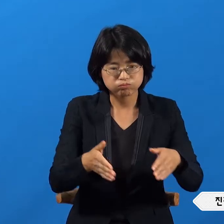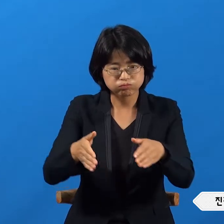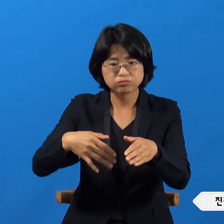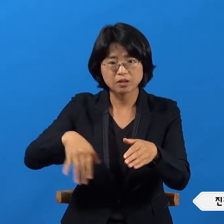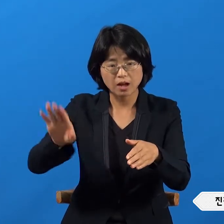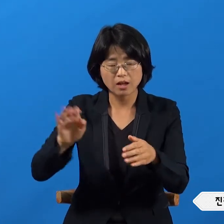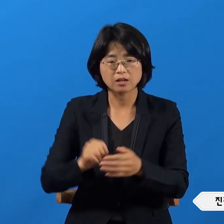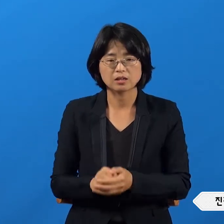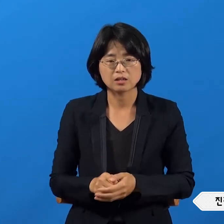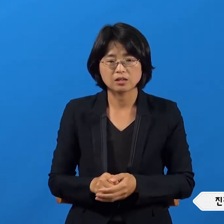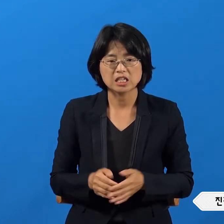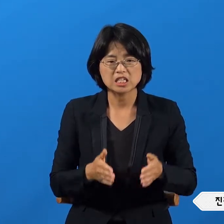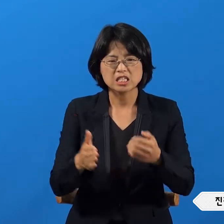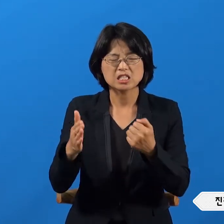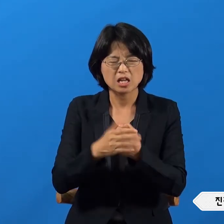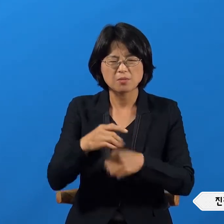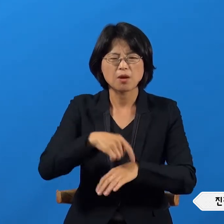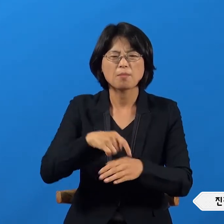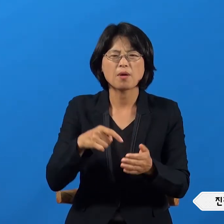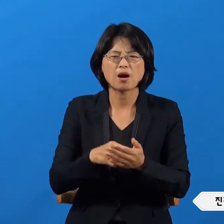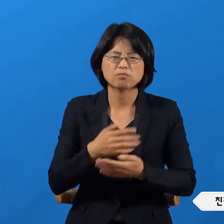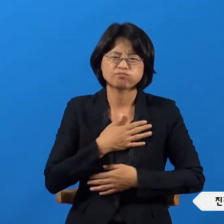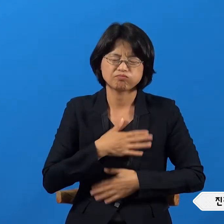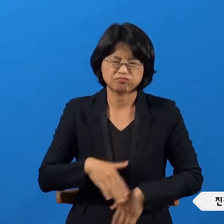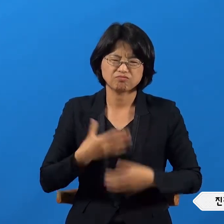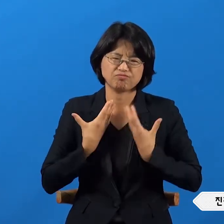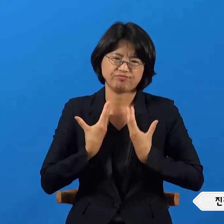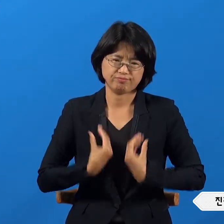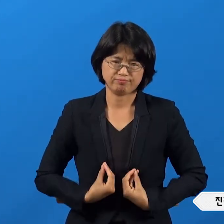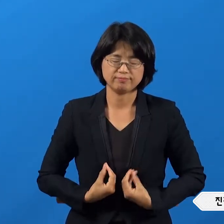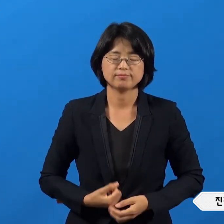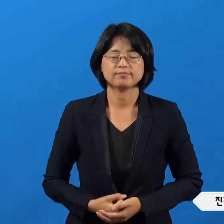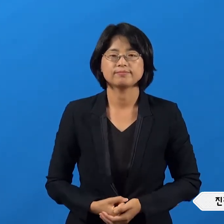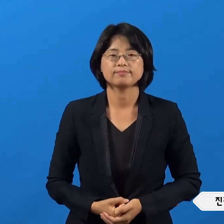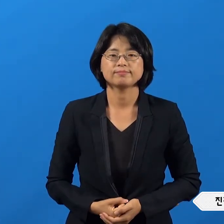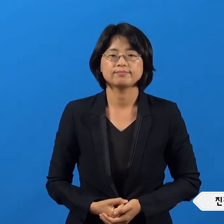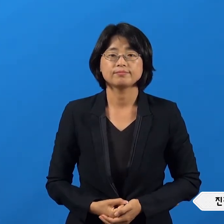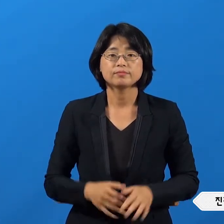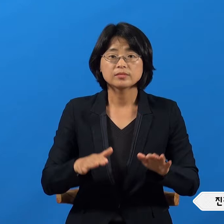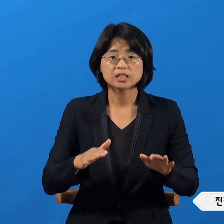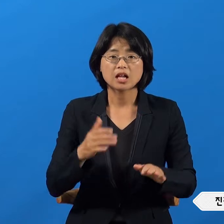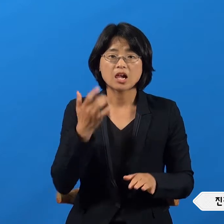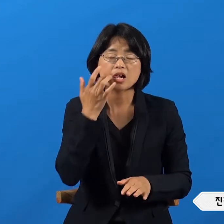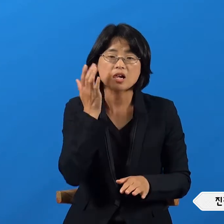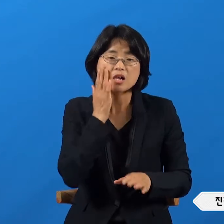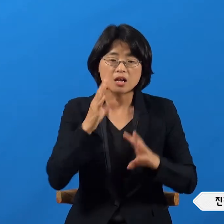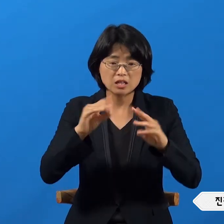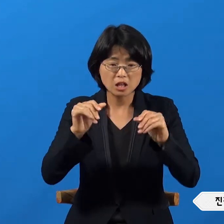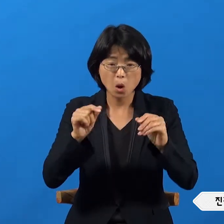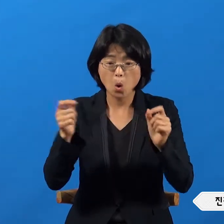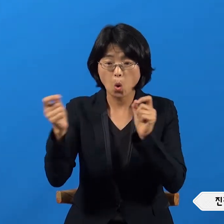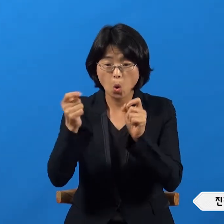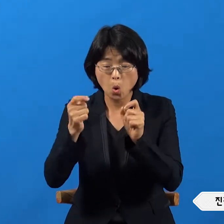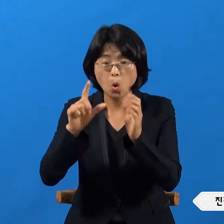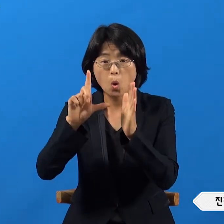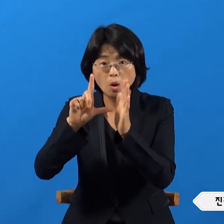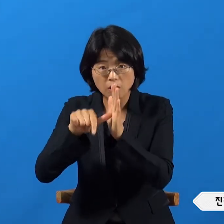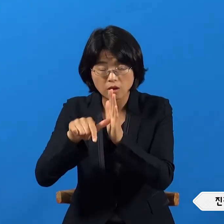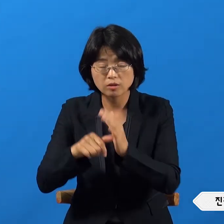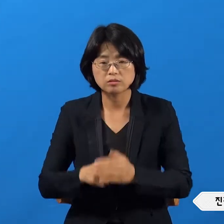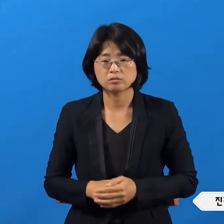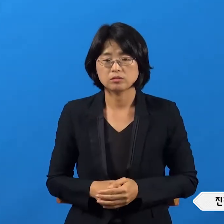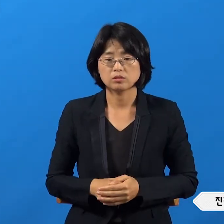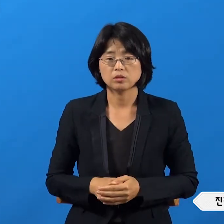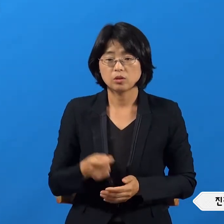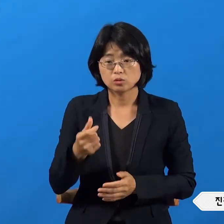마음이 상하니라. 이제 가나안 땅이 코앞에 다가왔습니다. 조금만 더 가면 가나안